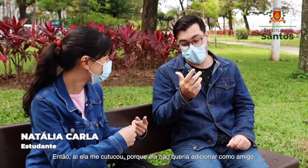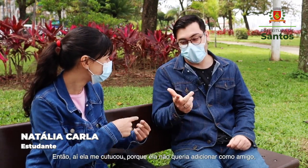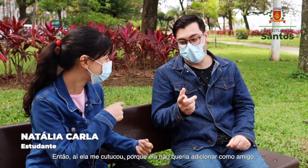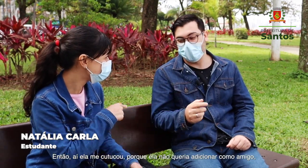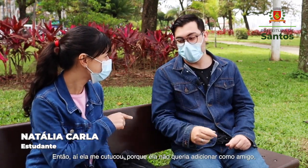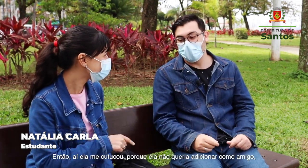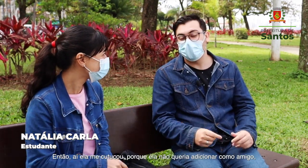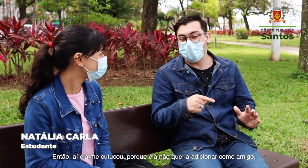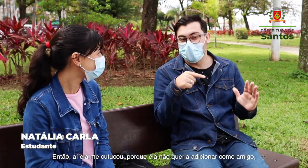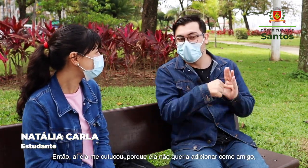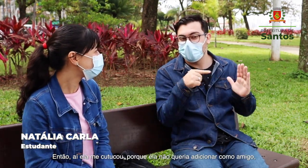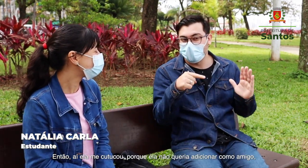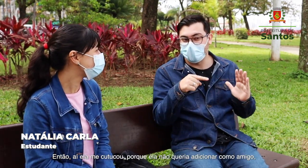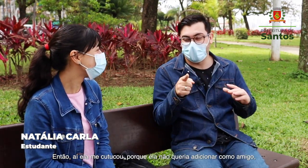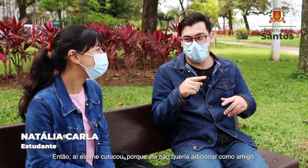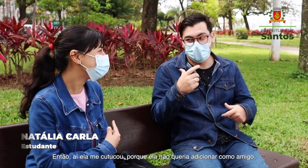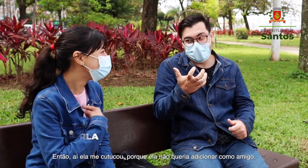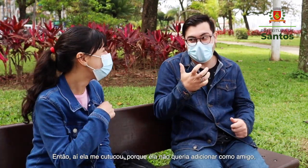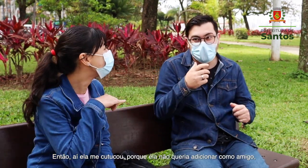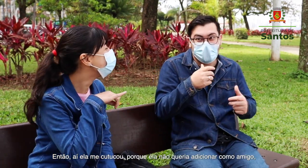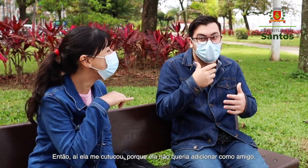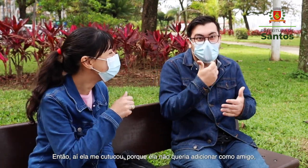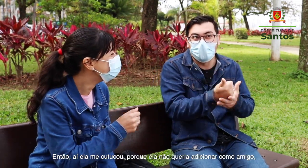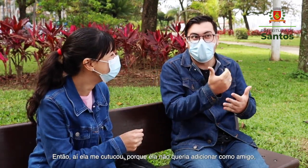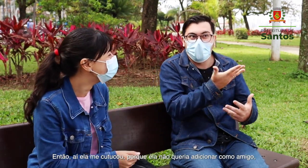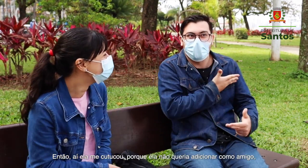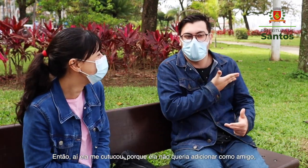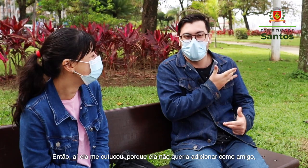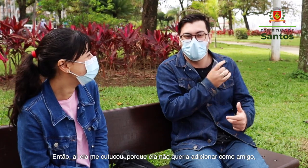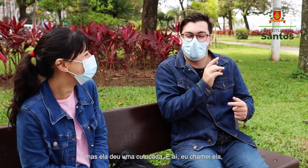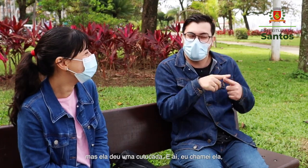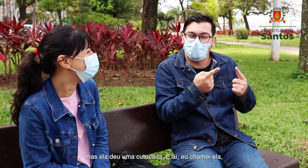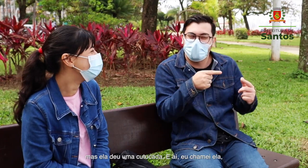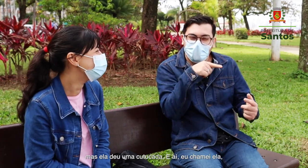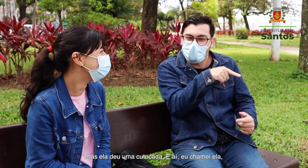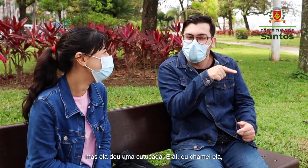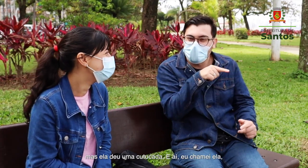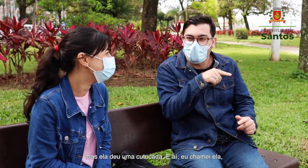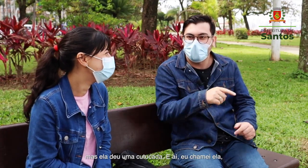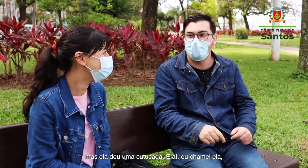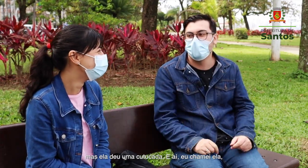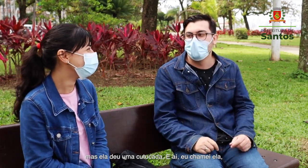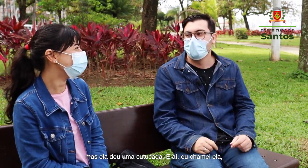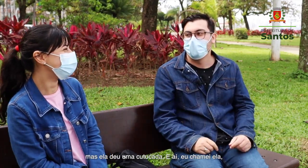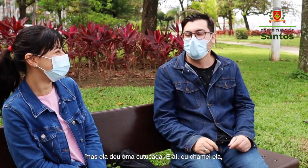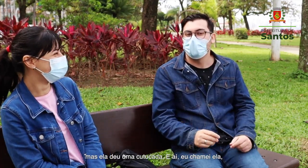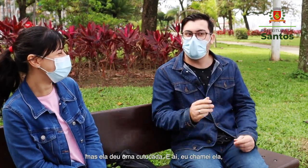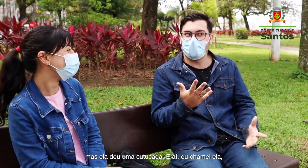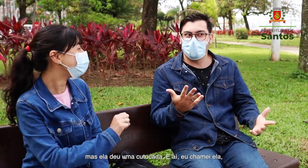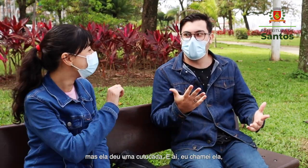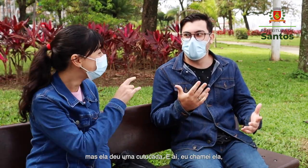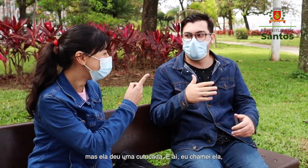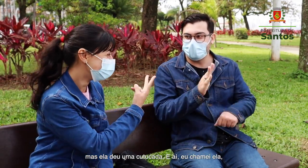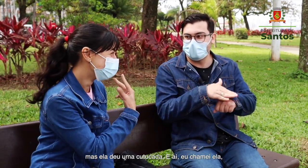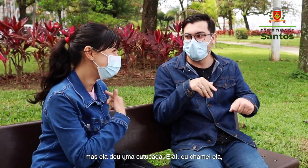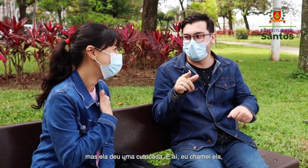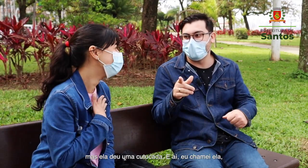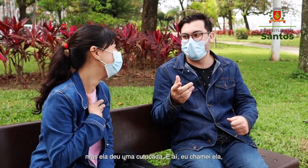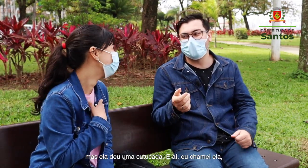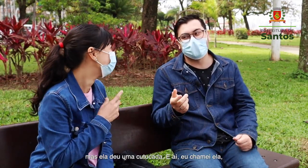Aí ela me cutucou, porque ela não queria adicionar como amigo, mas ela deu uma cutucada. E aí eu chamei ela,